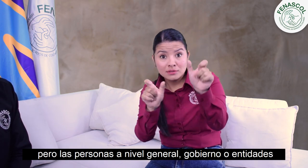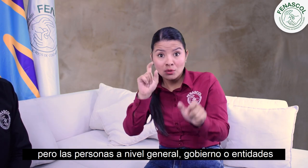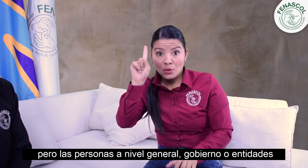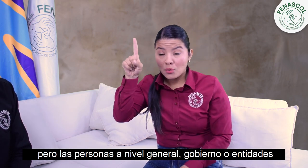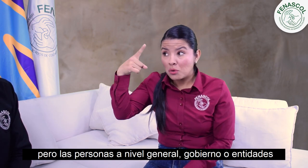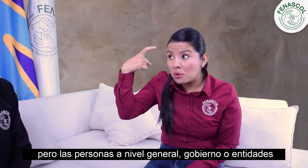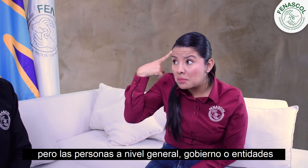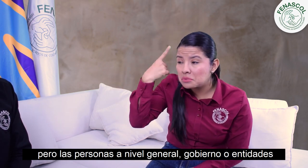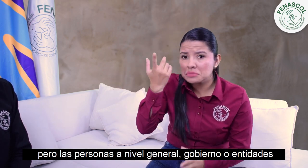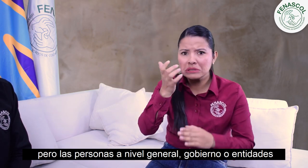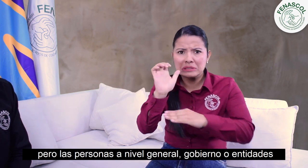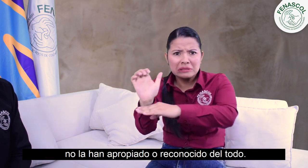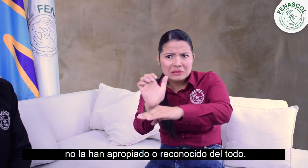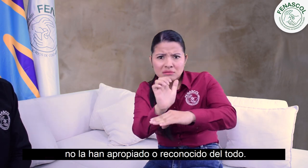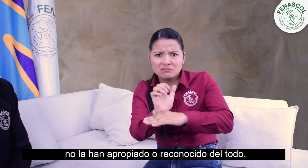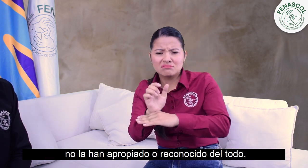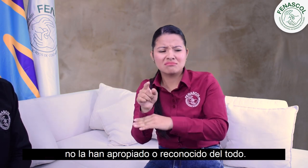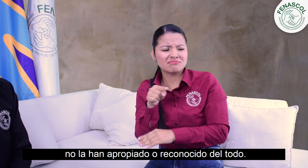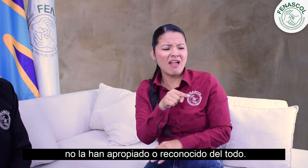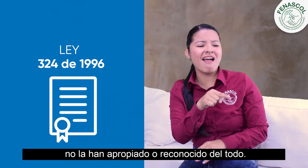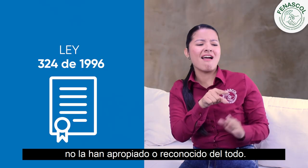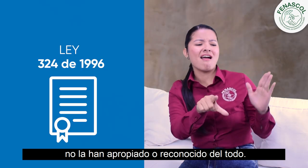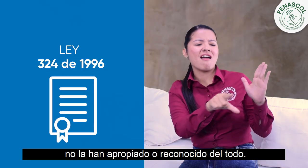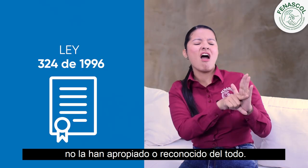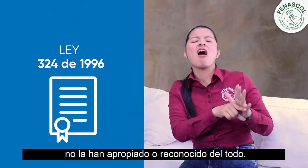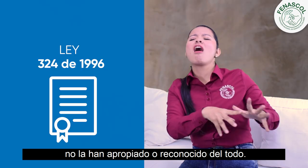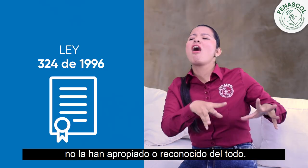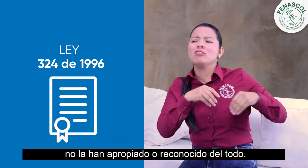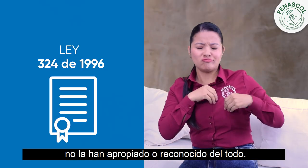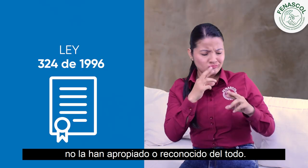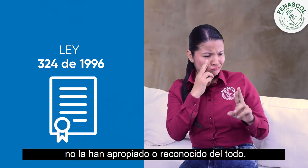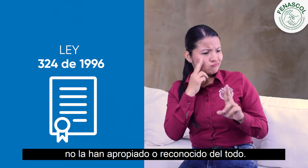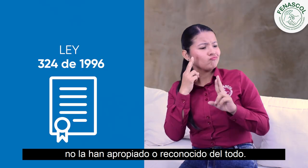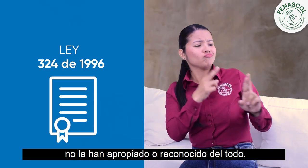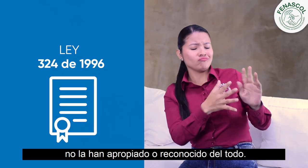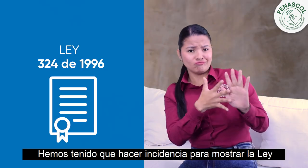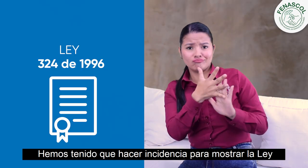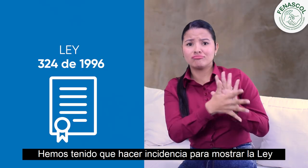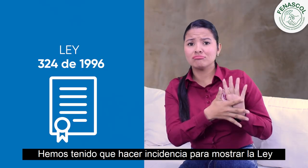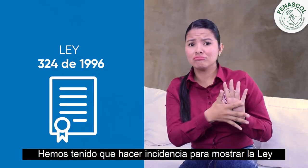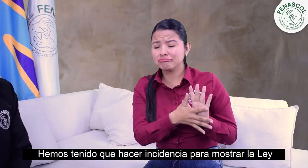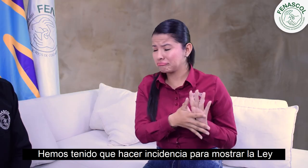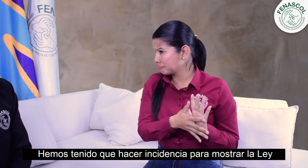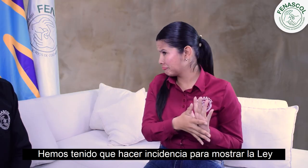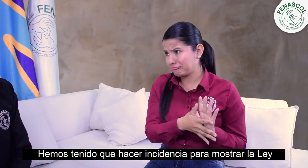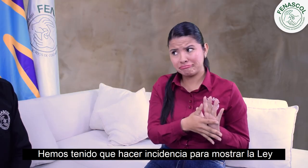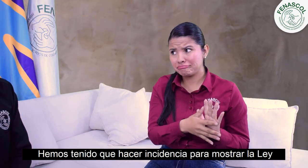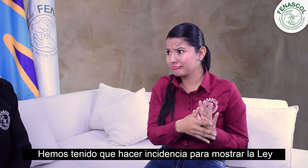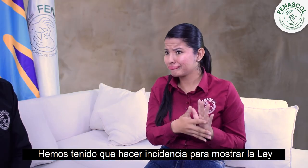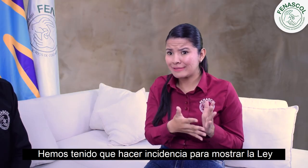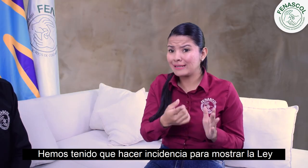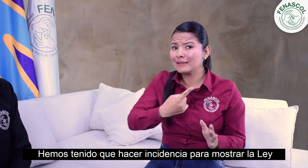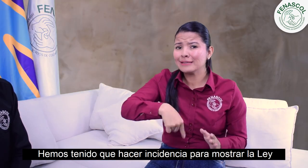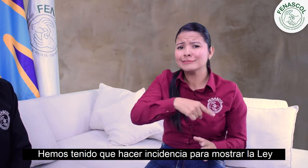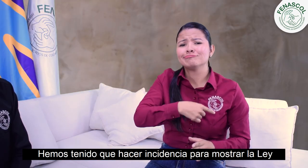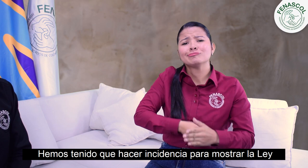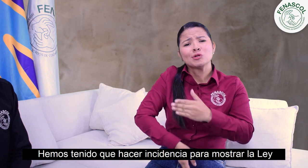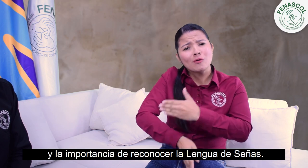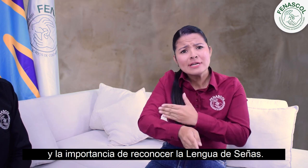gobierno o entidades no la han apropiado o reconocido del todo. Hemos tenido que hacer incidencia para mostrar la ley y la